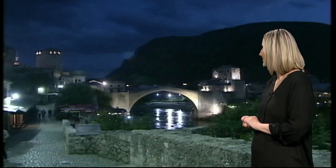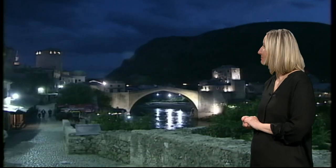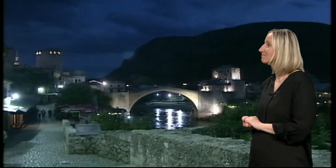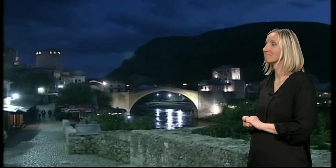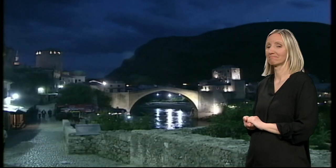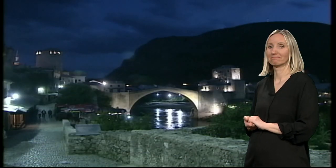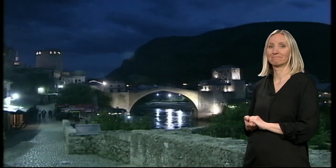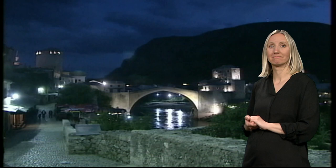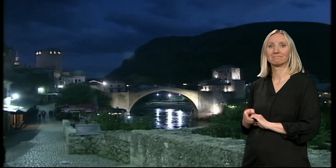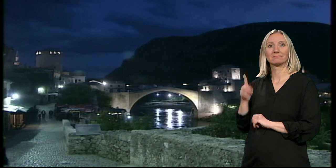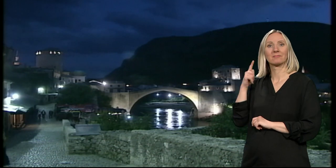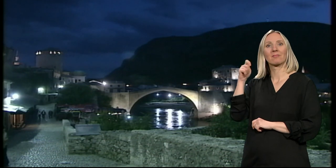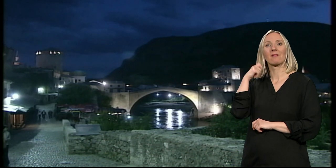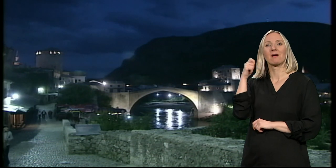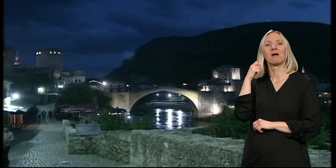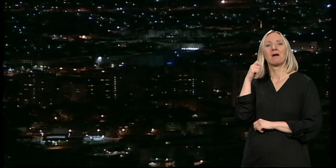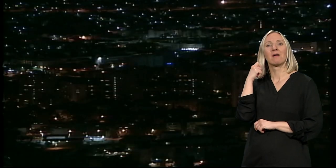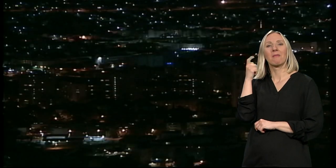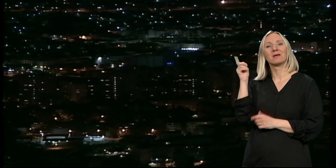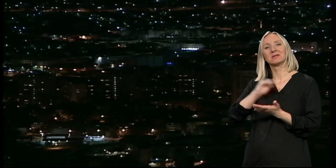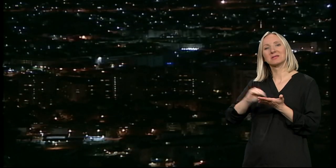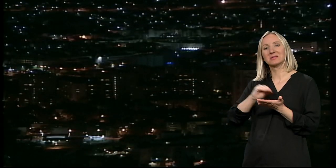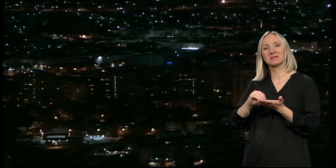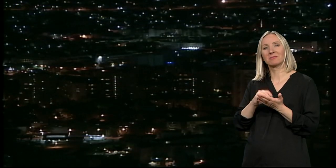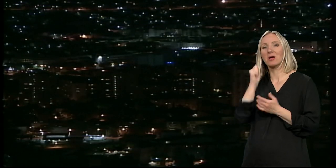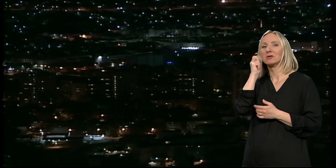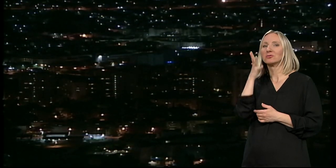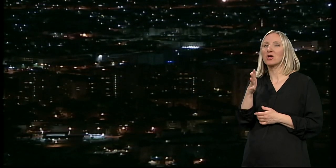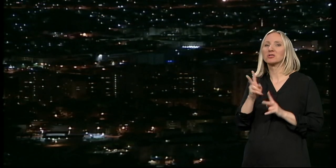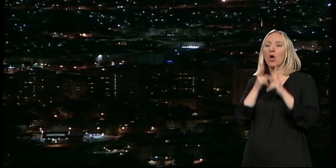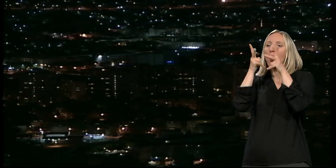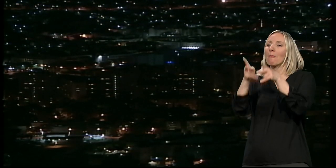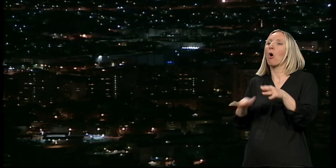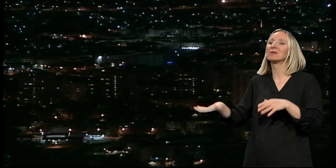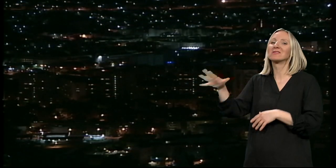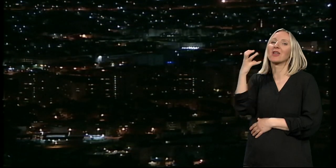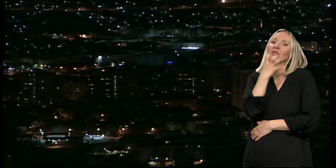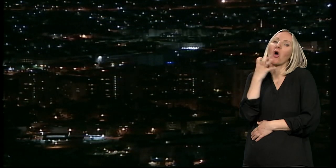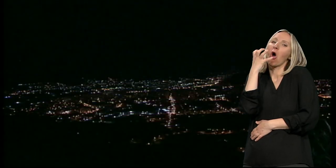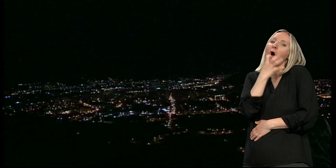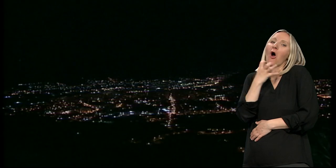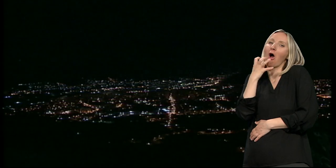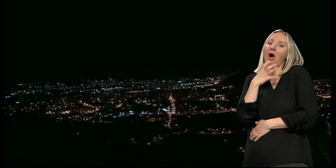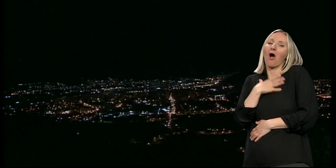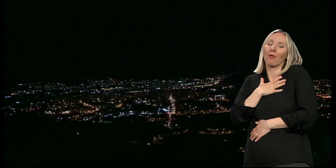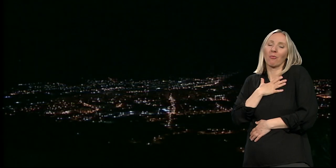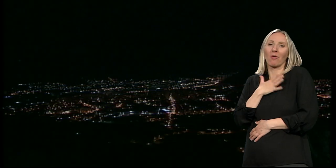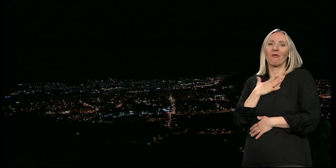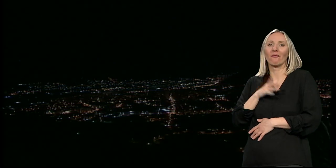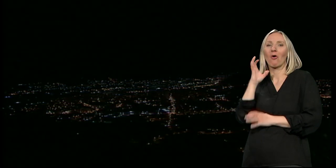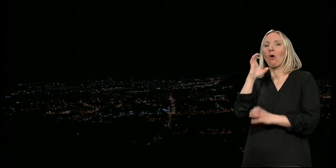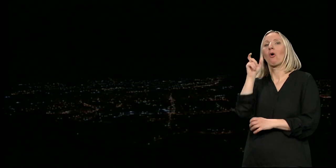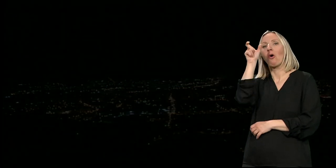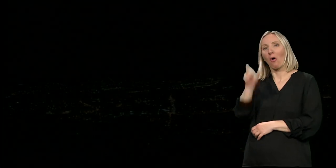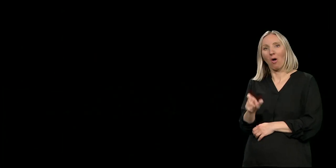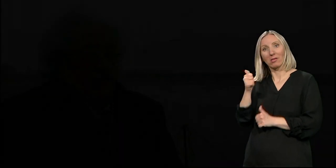Svojim stihovima često ste ogrtali duše Mostaraca, da im ne ozebu. Jesu li vam Mostarci čime uzvratili za